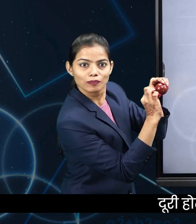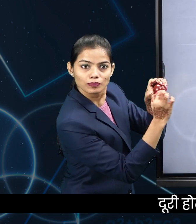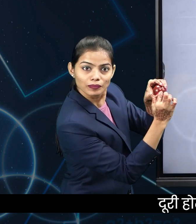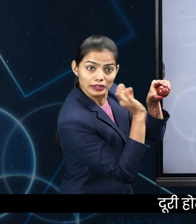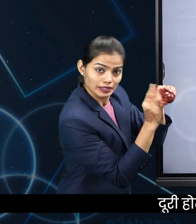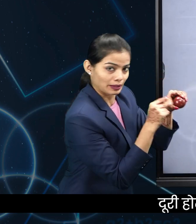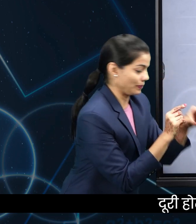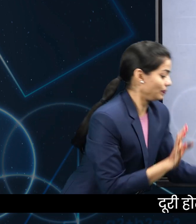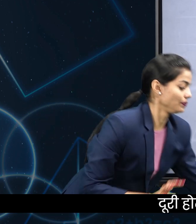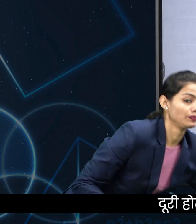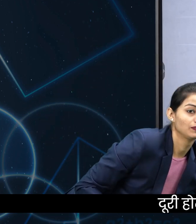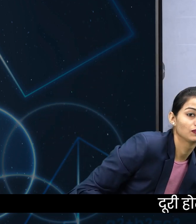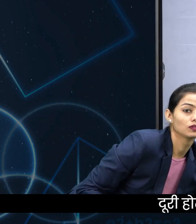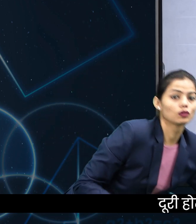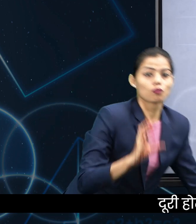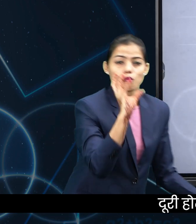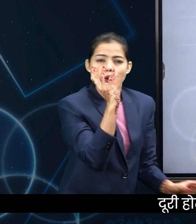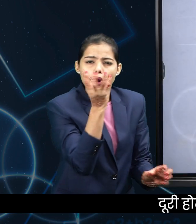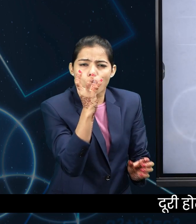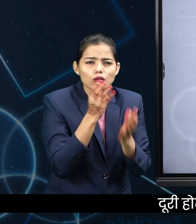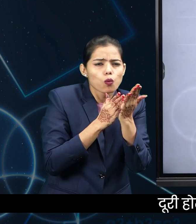का दोगुना होता है।